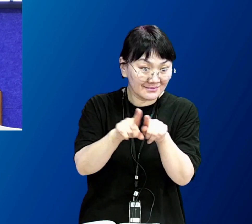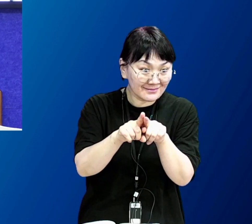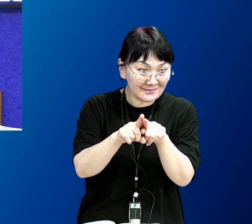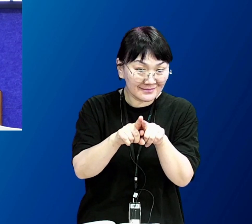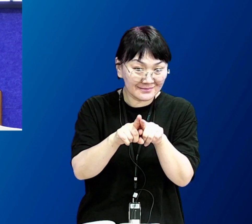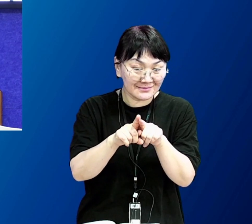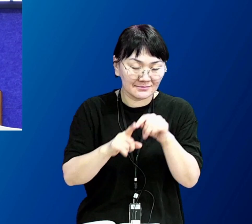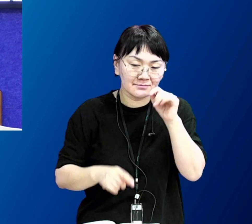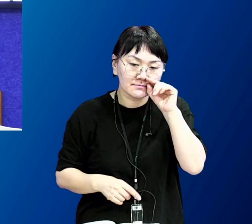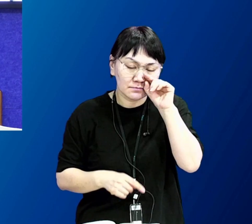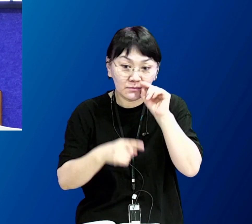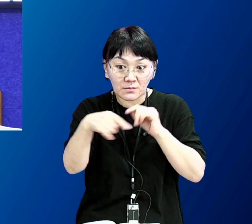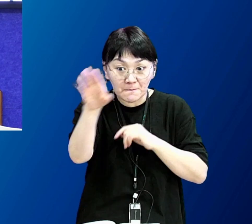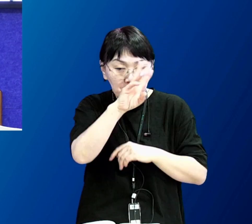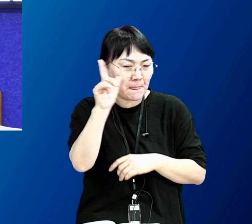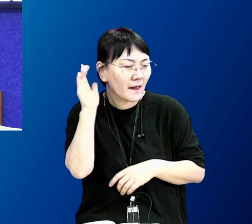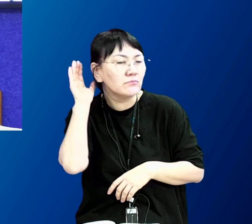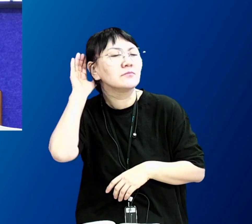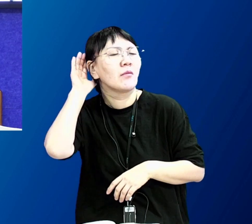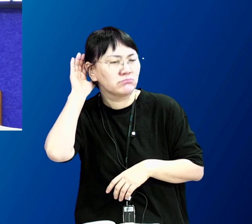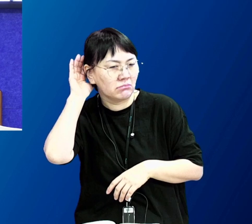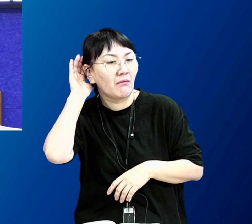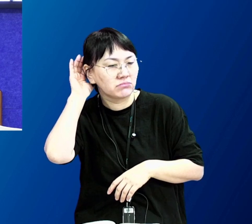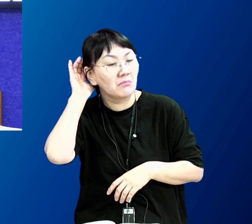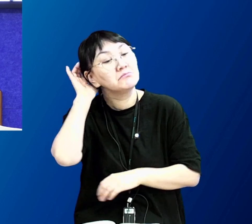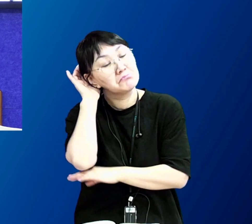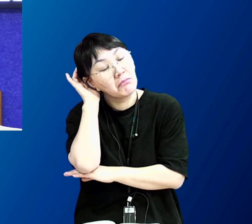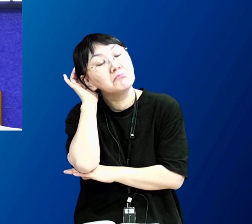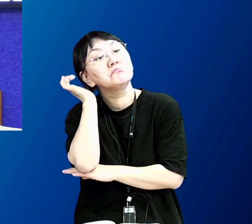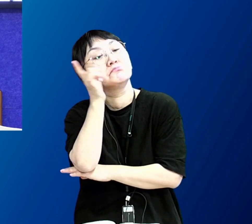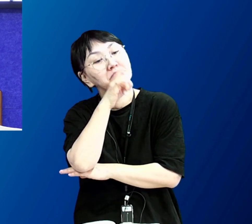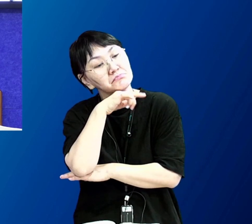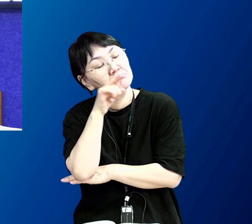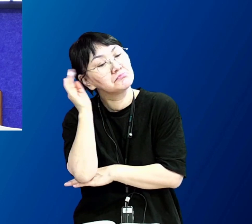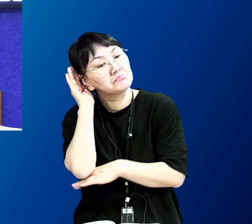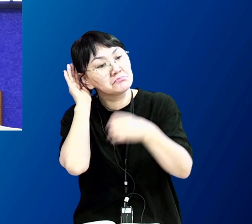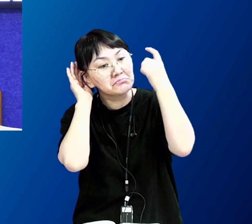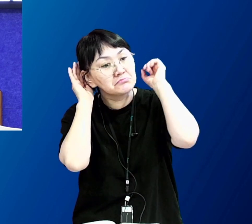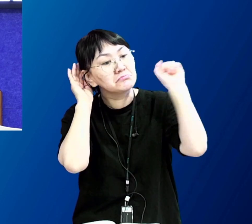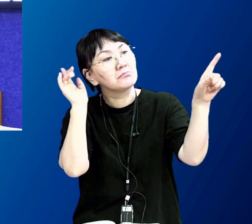Бид өхөн сонссон үгнүүдээ зүгээр нэг сонсогч болж болохгүй.